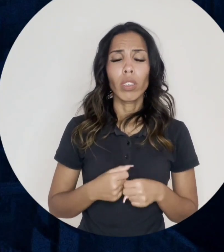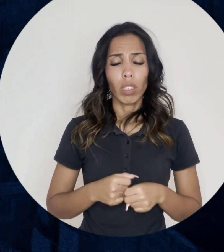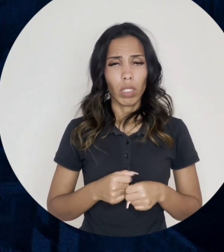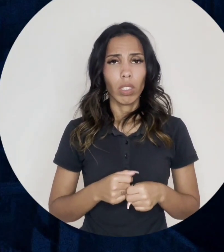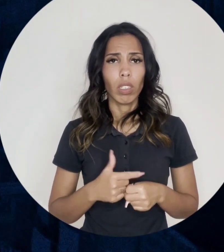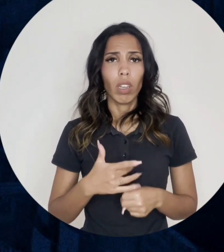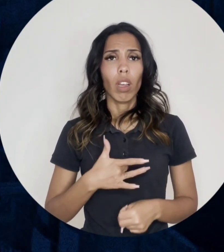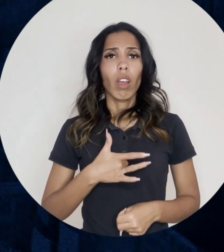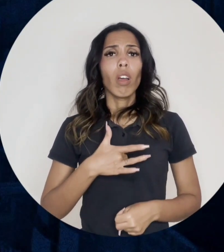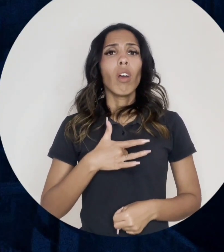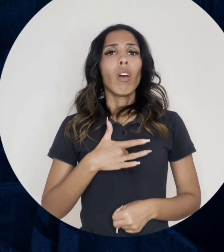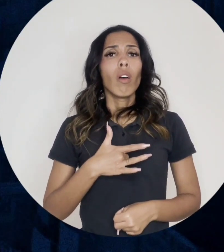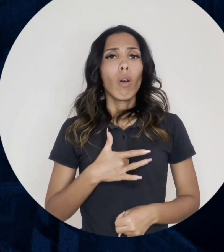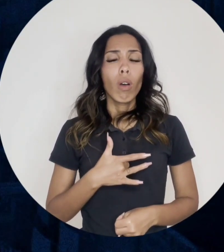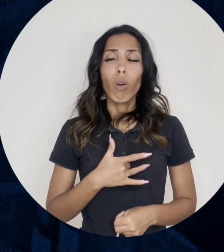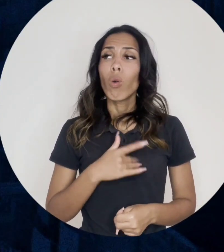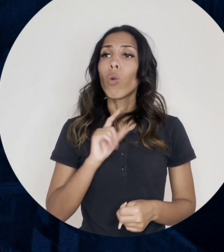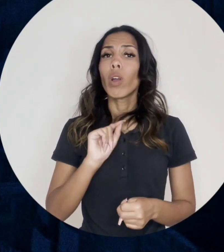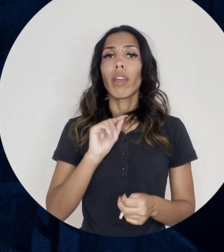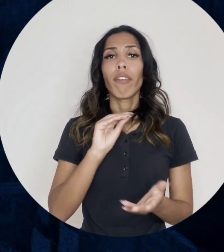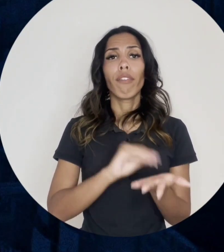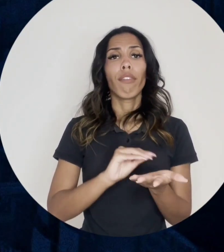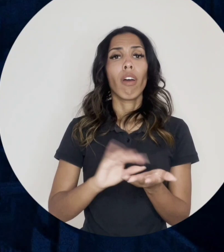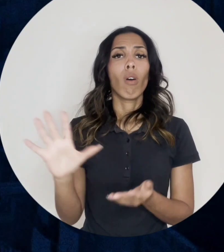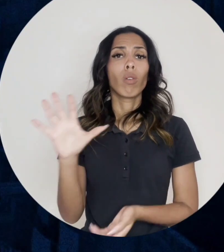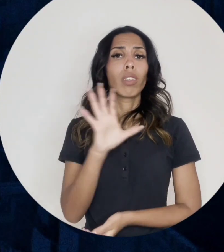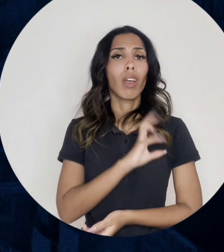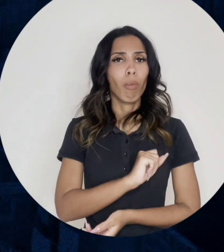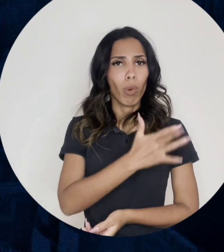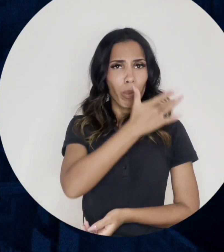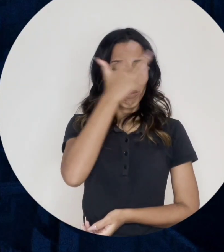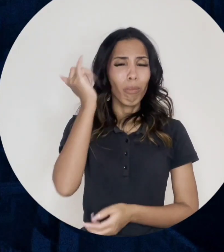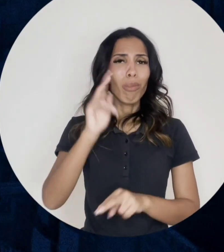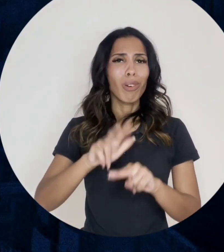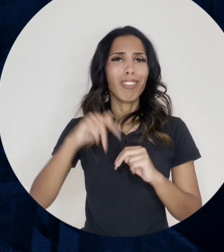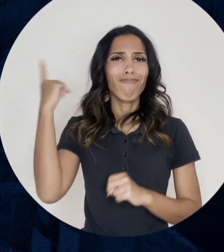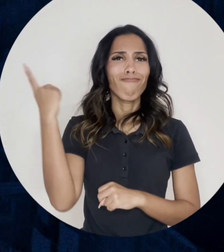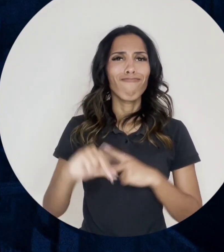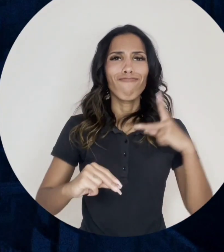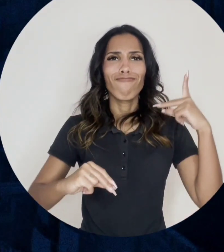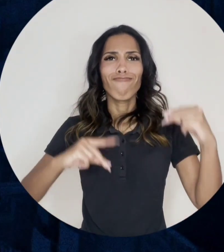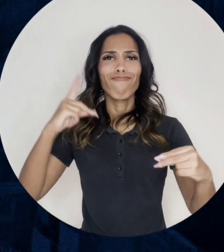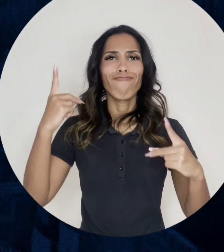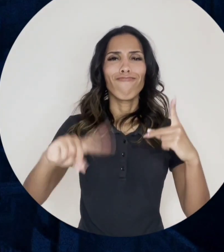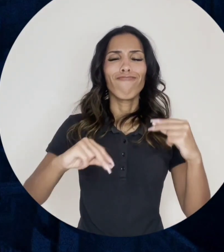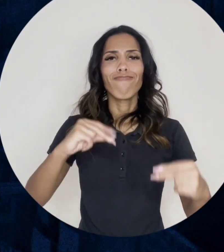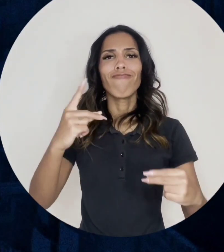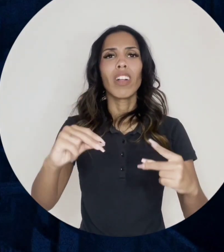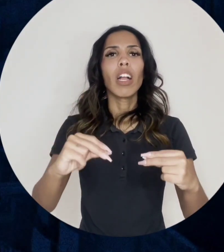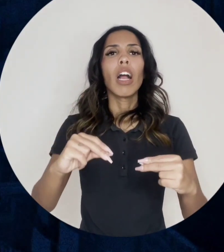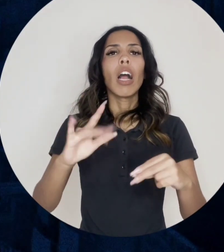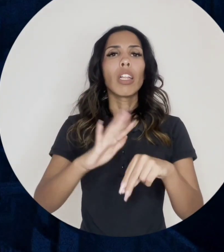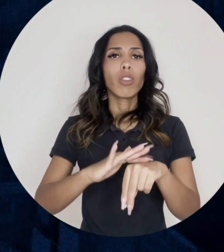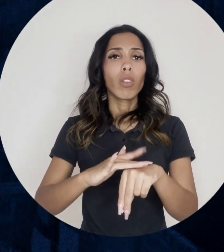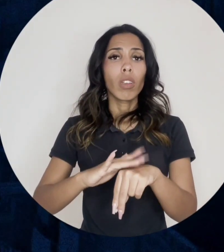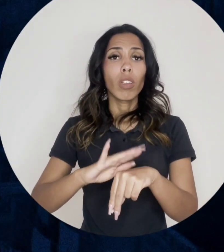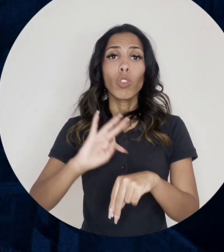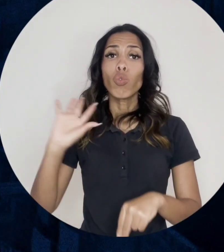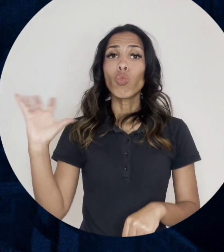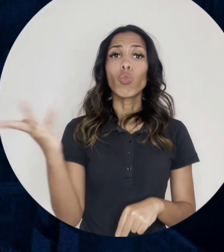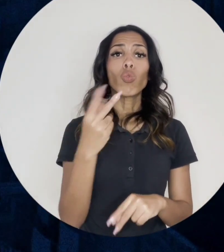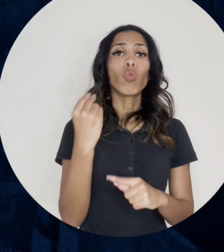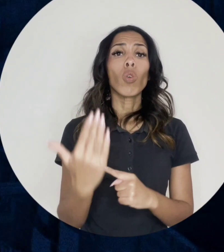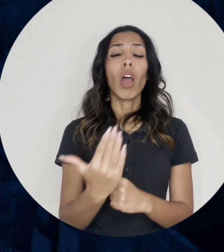falta amor das pessoas, porque aí as pessoas começaram a me ajudar e até hoje ninguém nem assim você